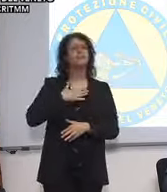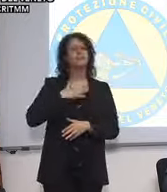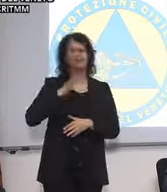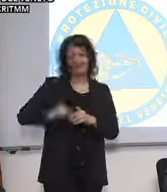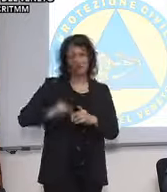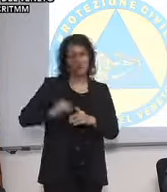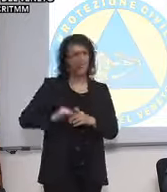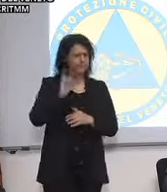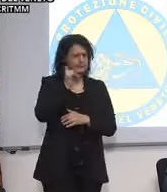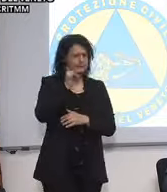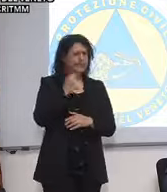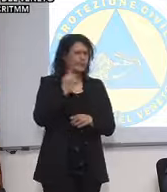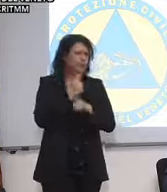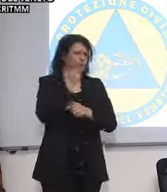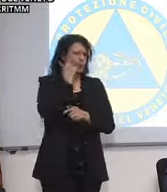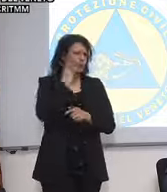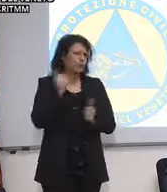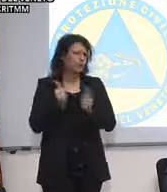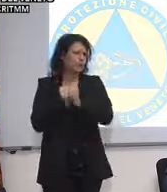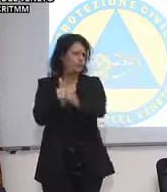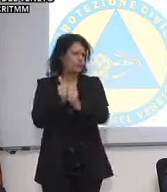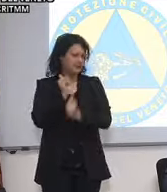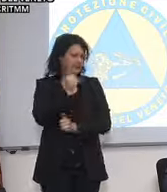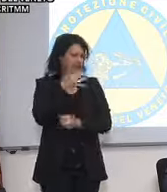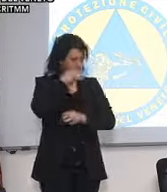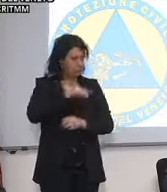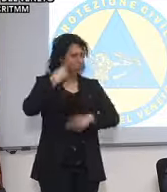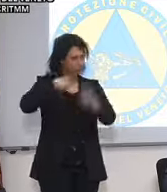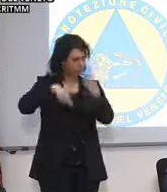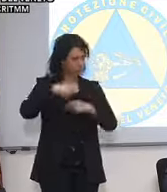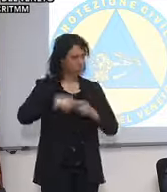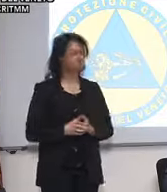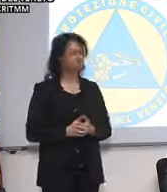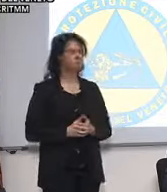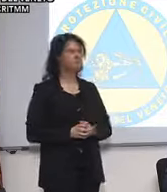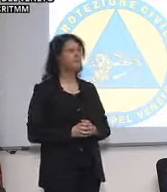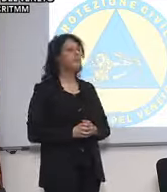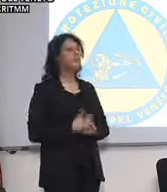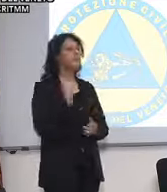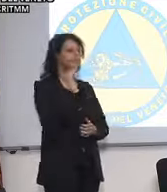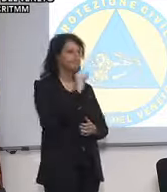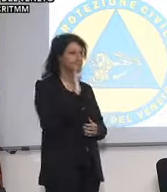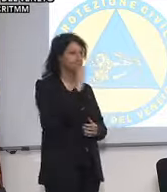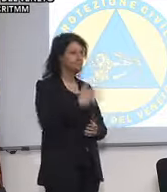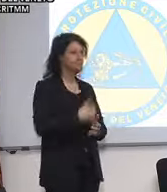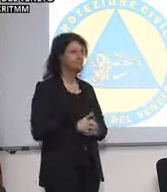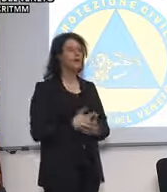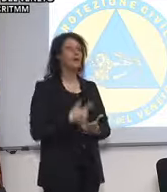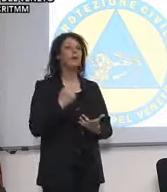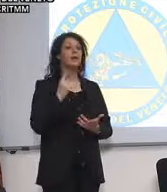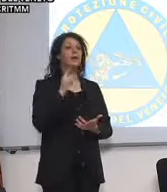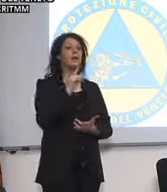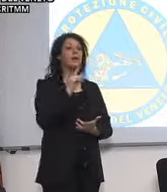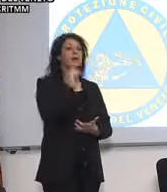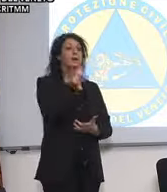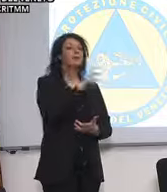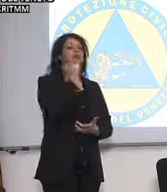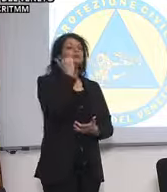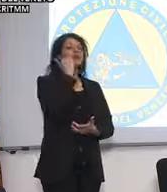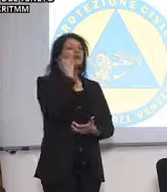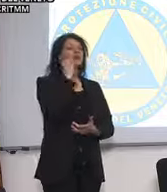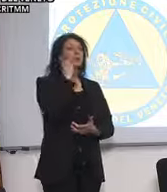della vigilanza da parte dei genitori. Poi volevo chiederle, tra le tante segnalazioni che ci arrivano, ci sono quelle di genitori che hanno i